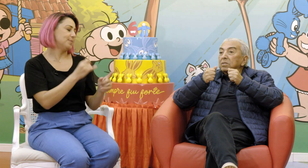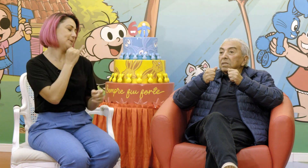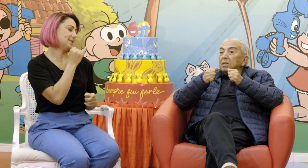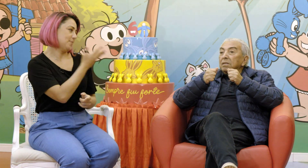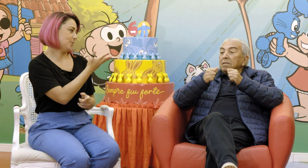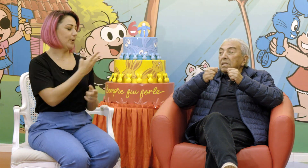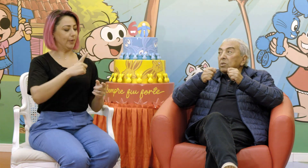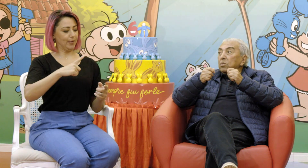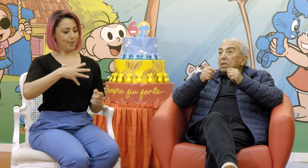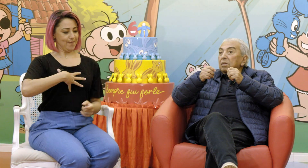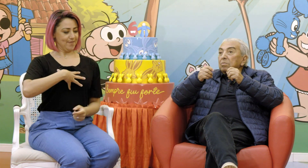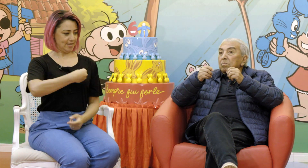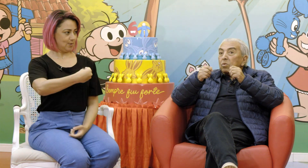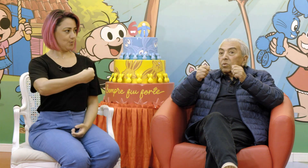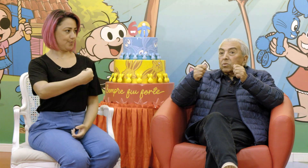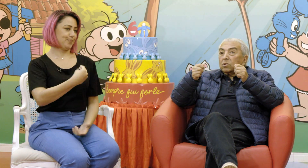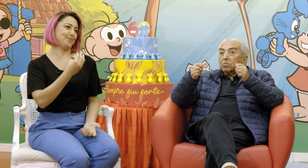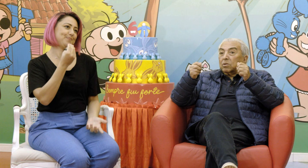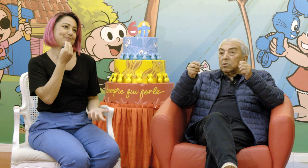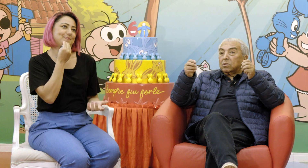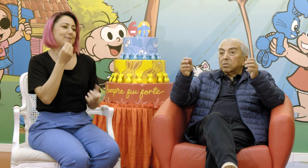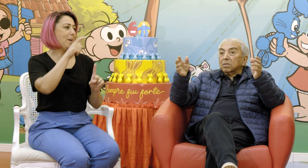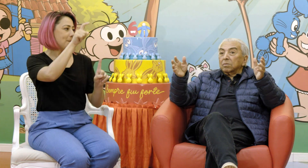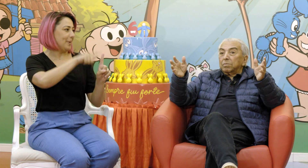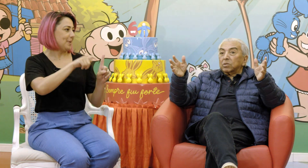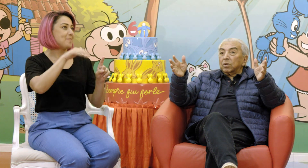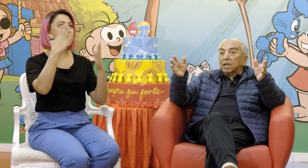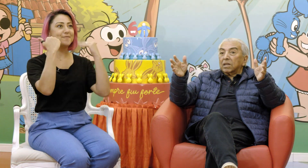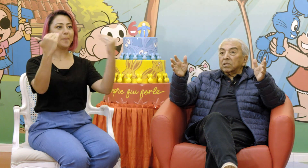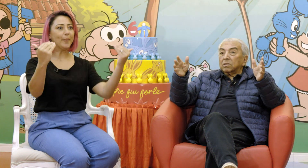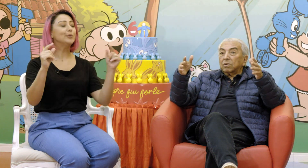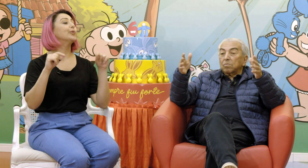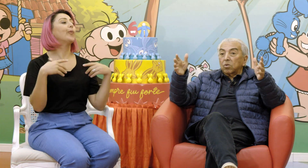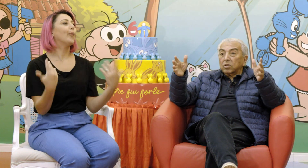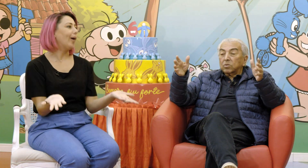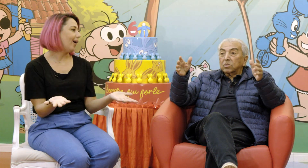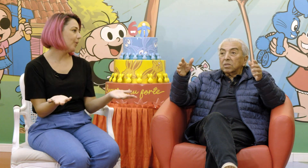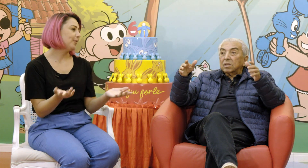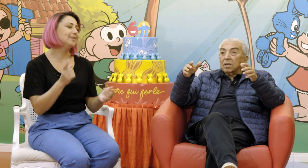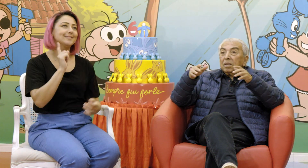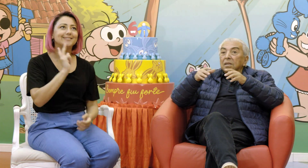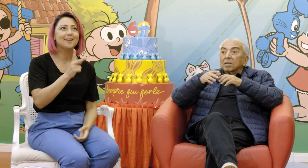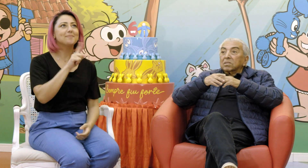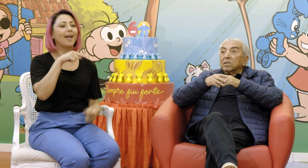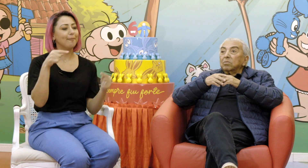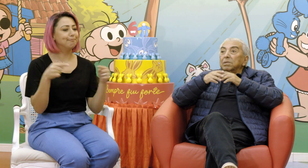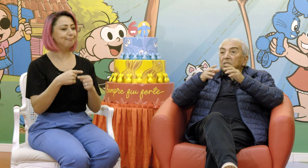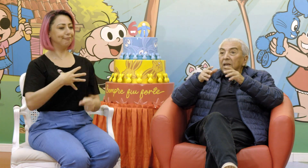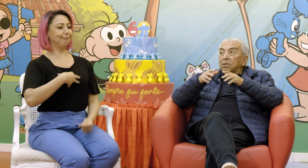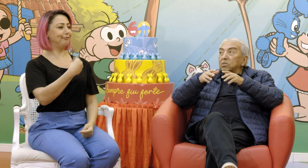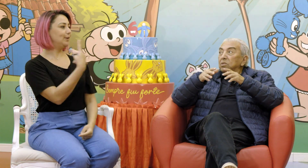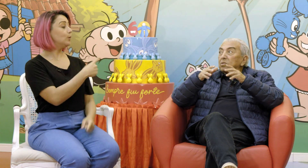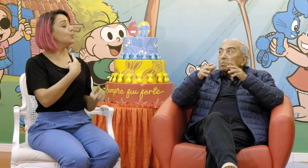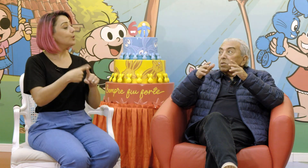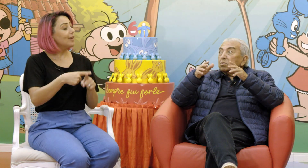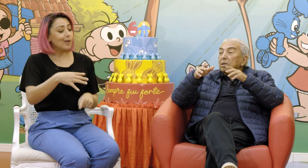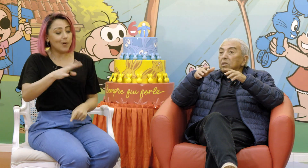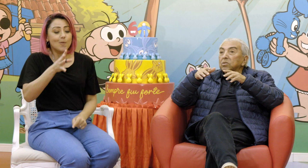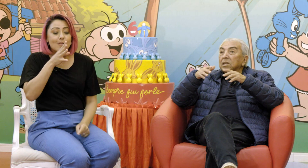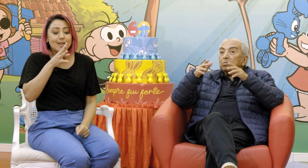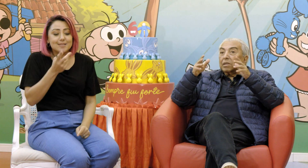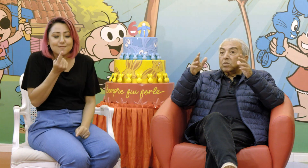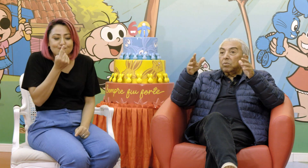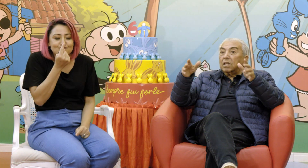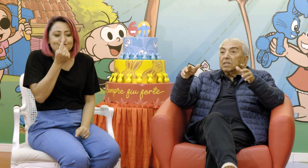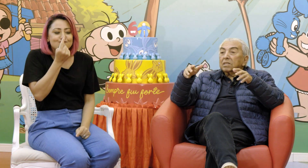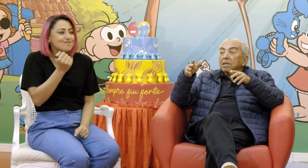filhos. Tanto que muitos dos meus personagens famosos são baseados nos meus filhos,